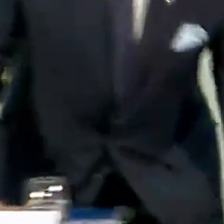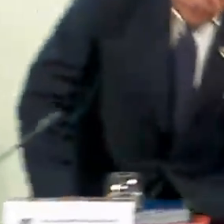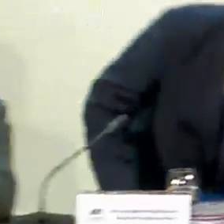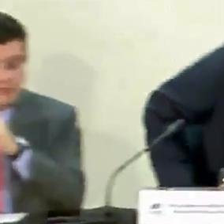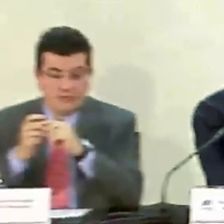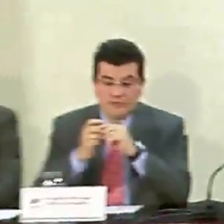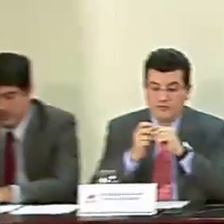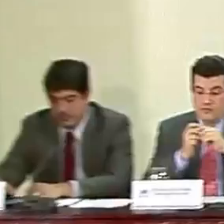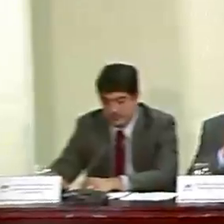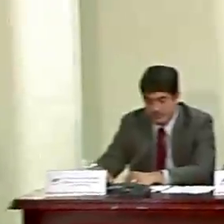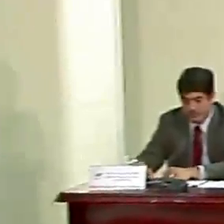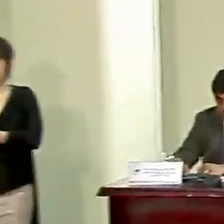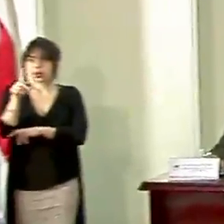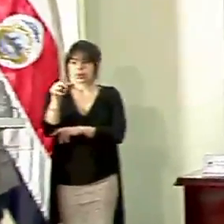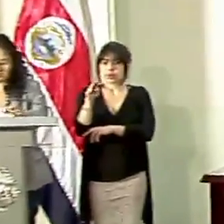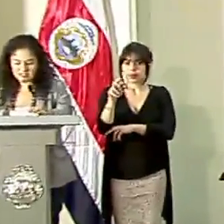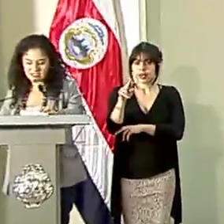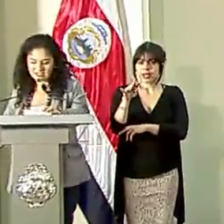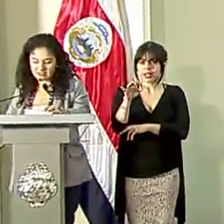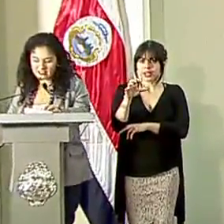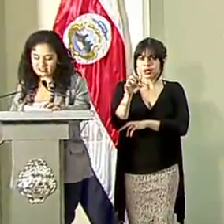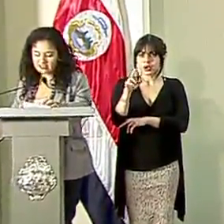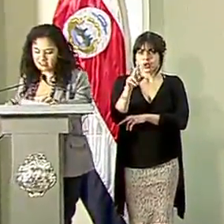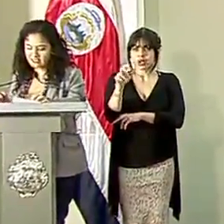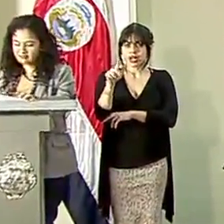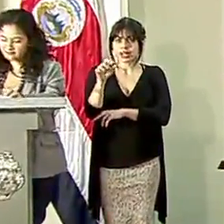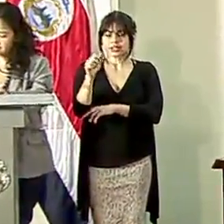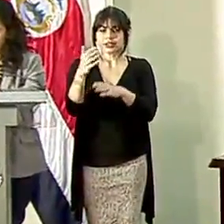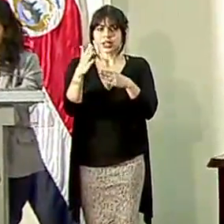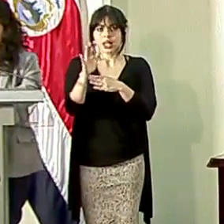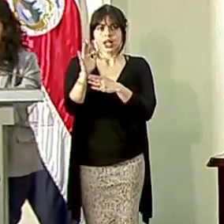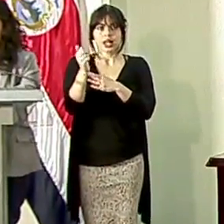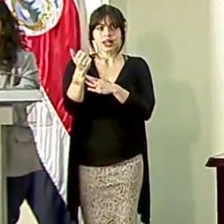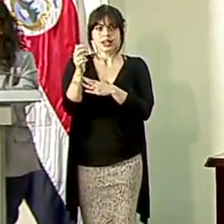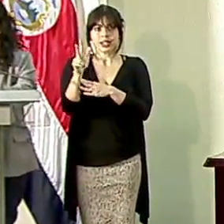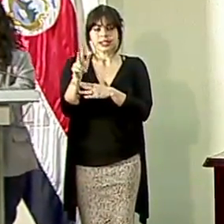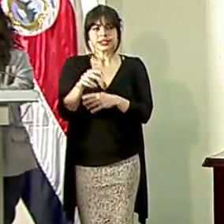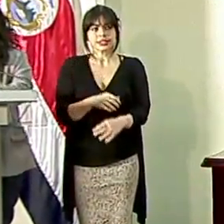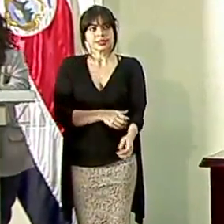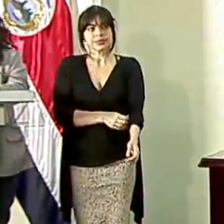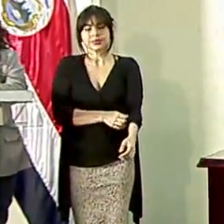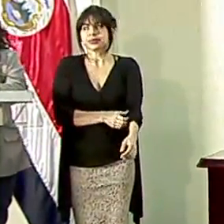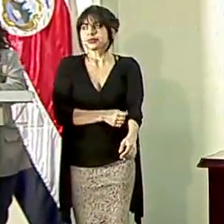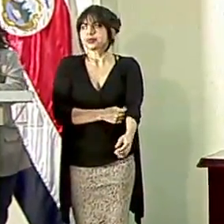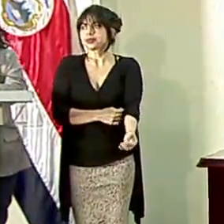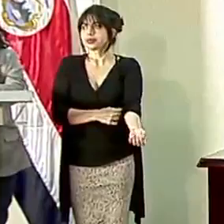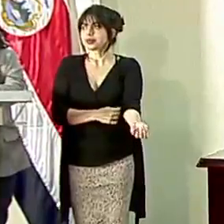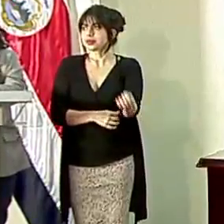Iniciamos así un periodo de preguntas. Melanie Corrales, Canal 13, SINAR.